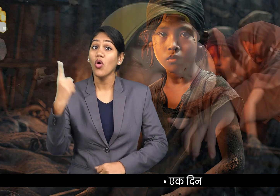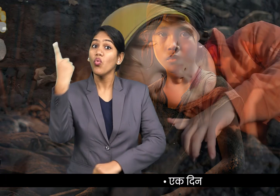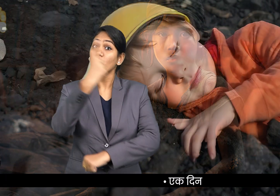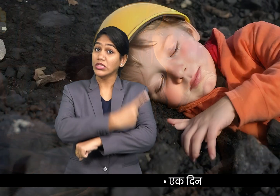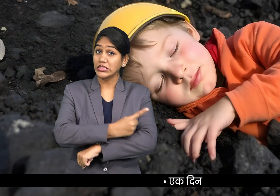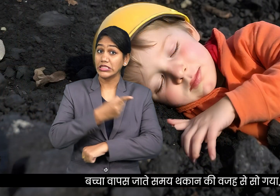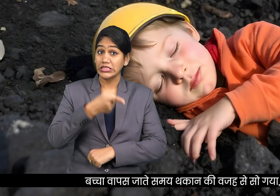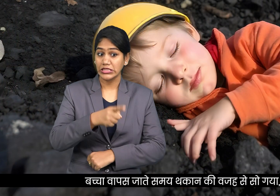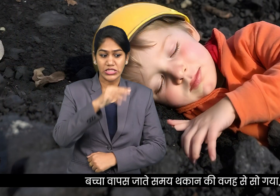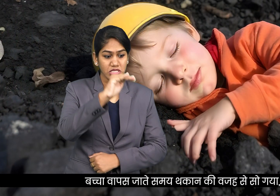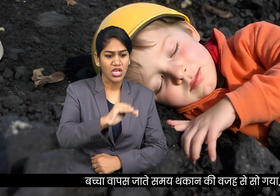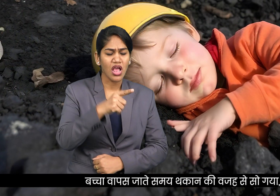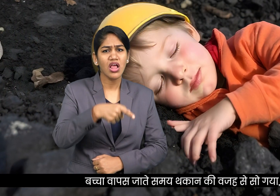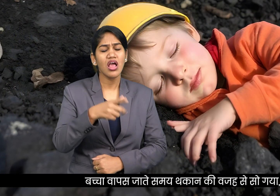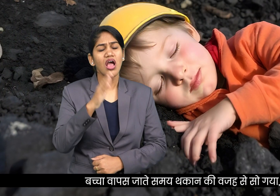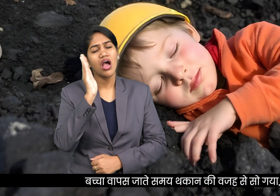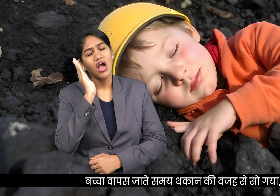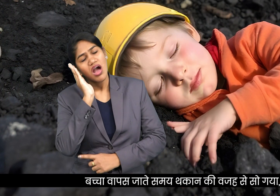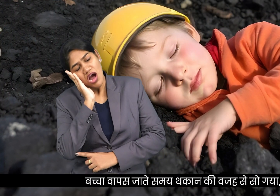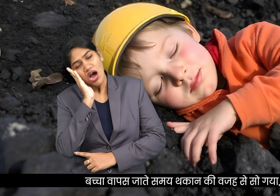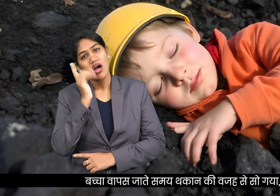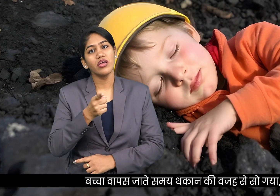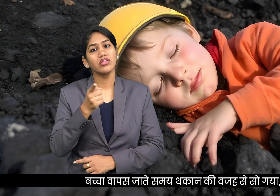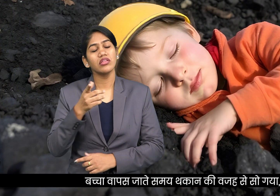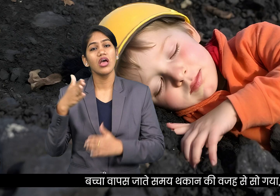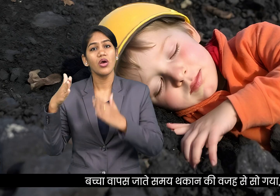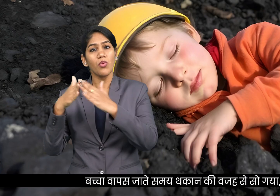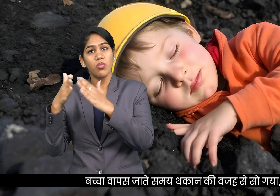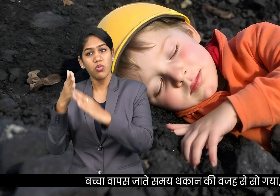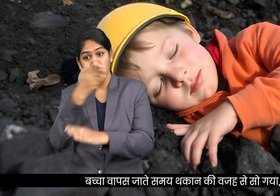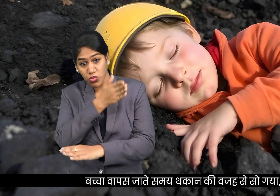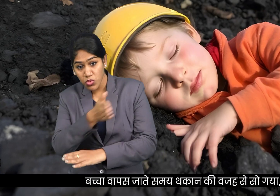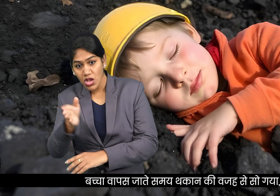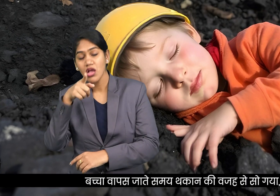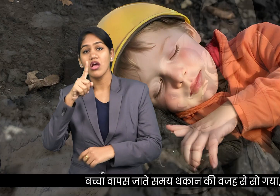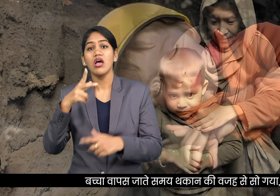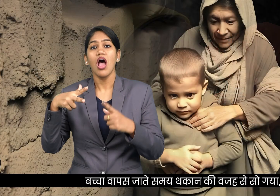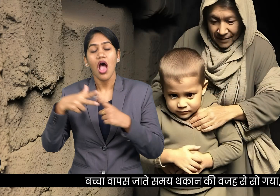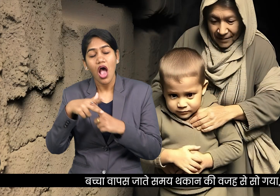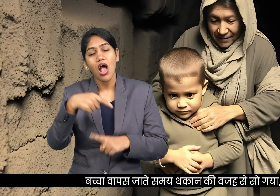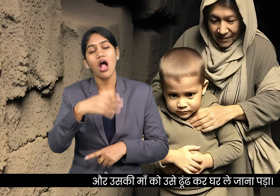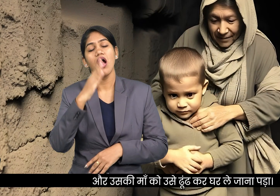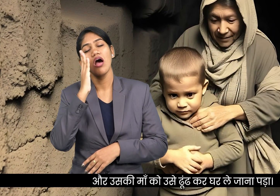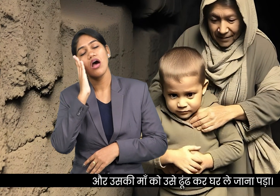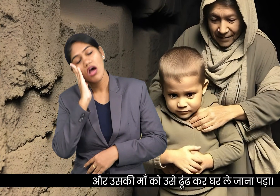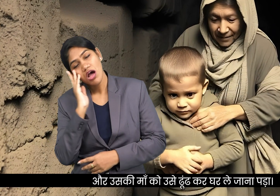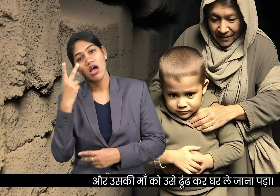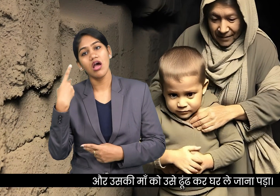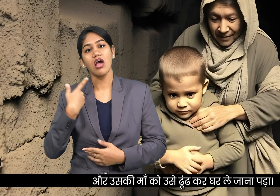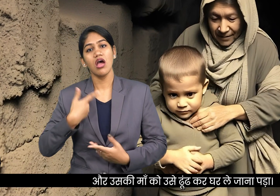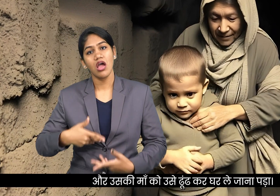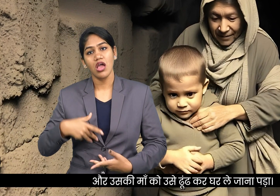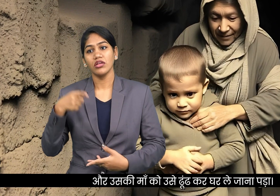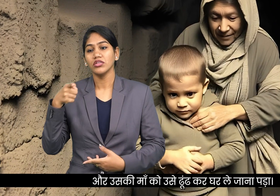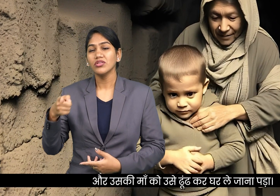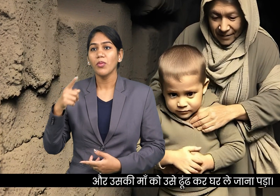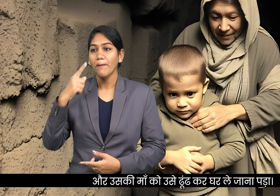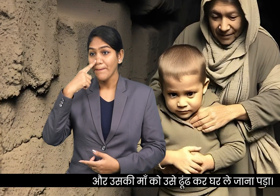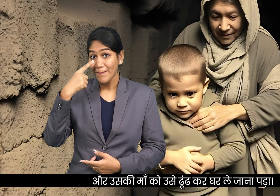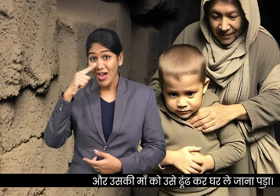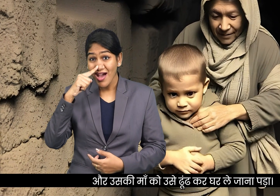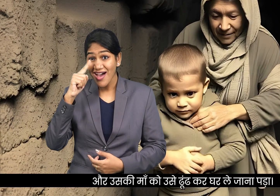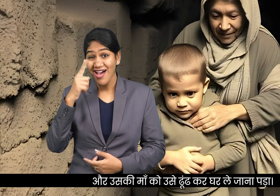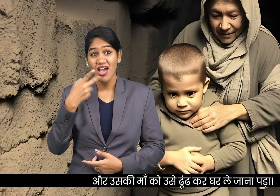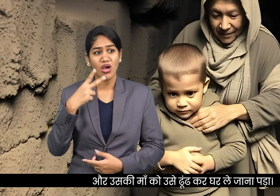एक दिन बच्चा वापस जाते समय थकान की वजह से सो गया और उसकी माँ को उसे